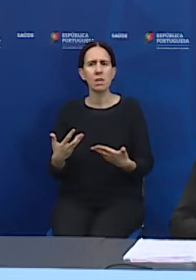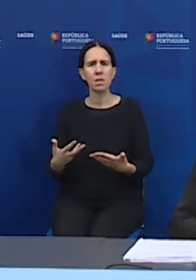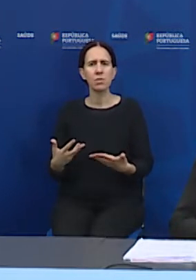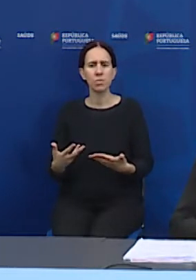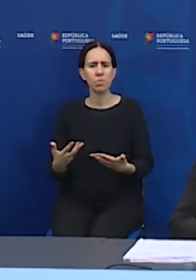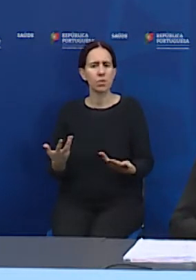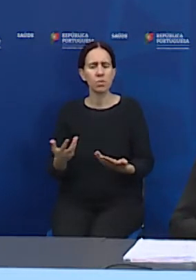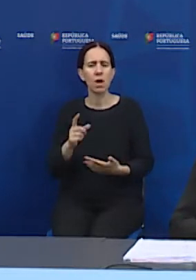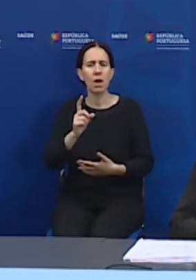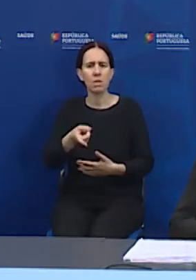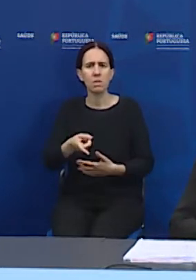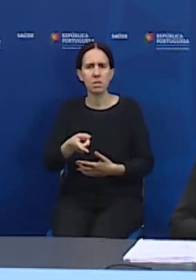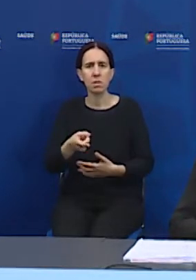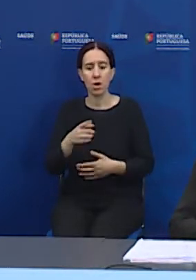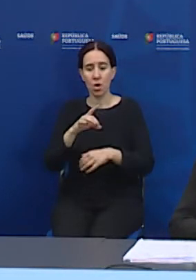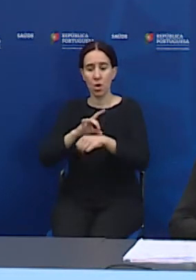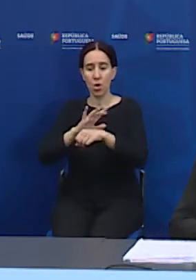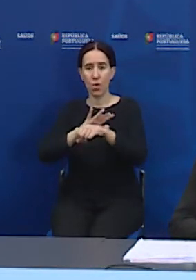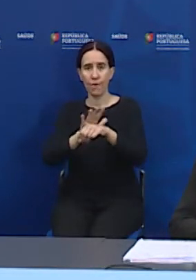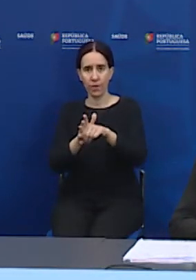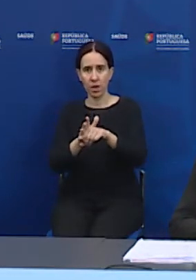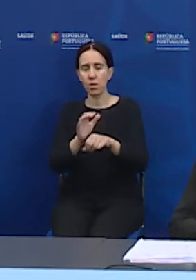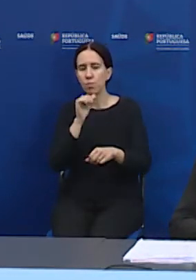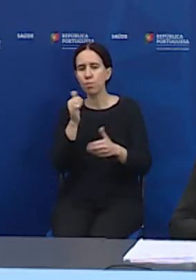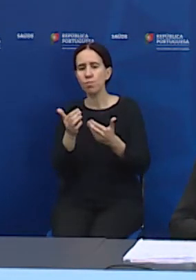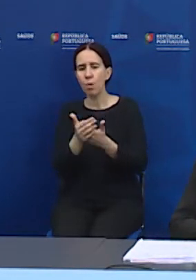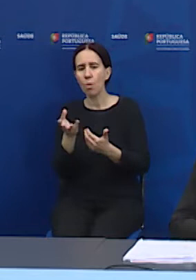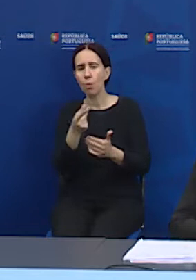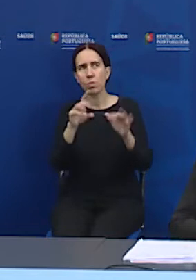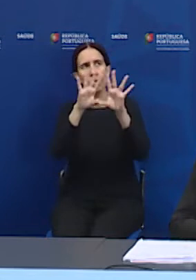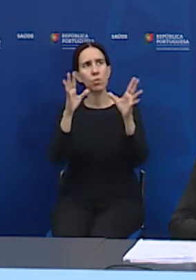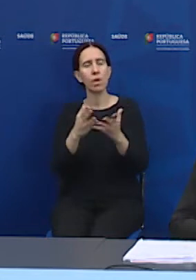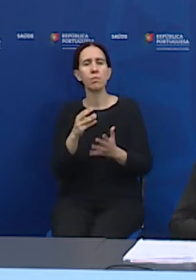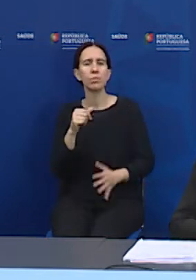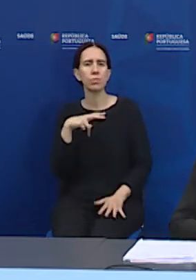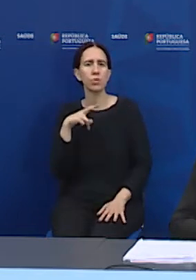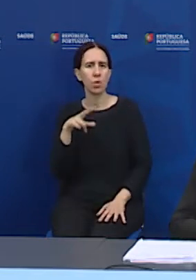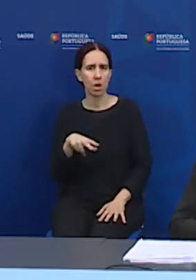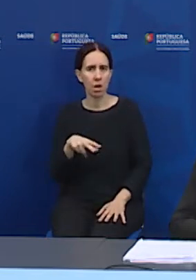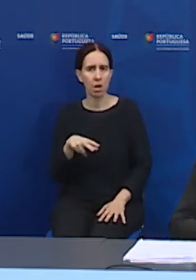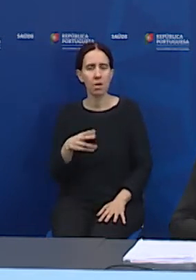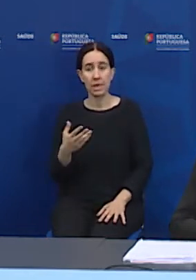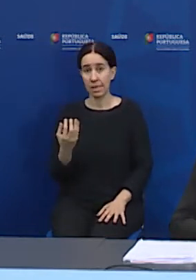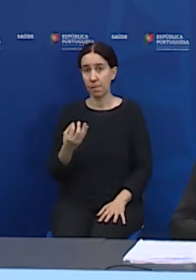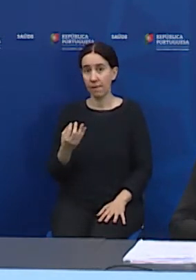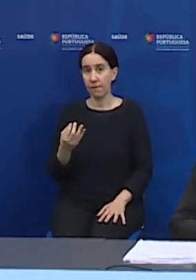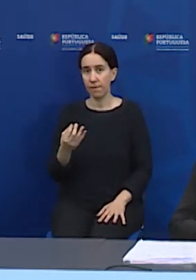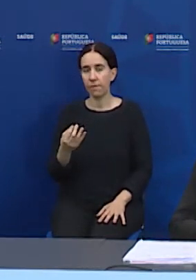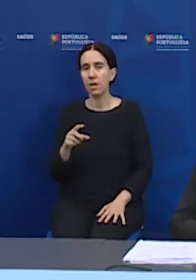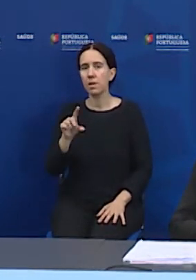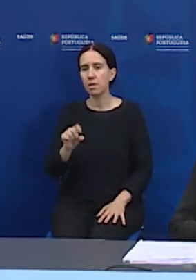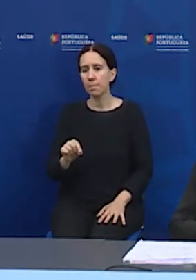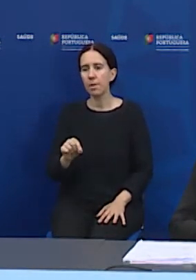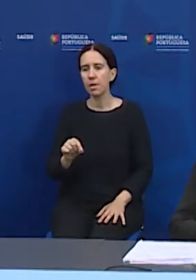momento qual é que é o peso do convide na mortalidade global em portugal e já agora também